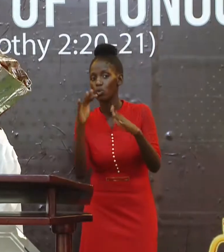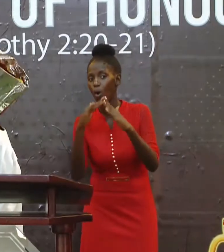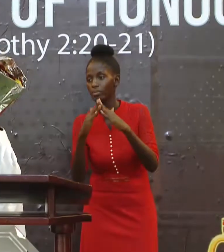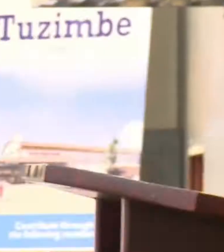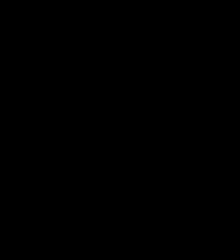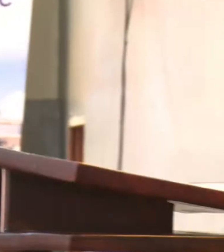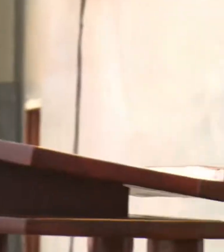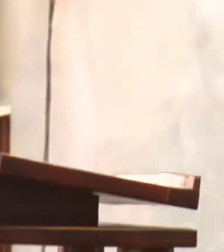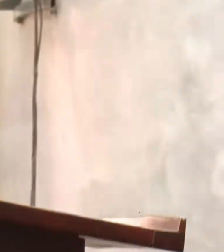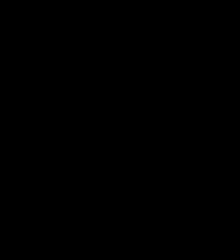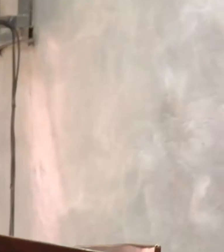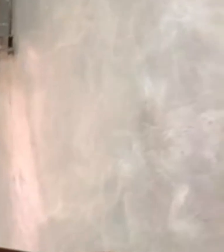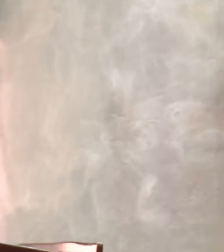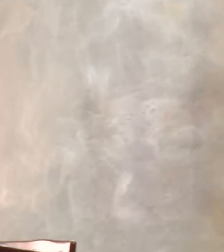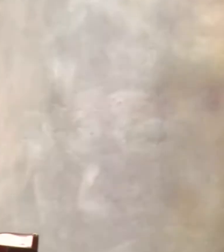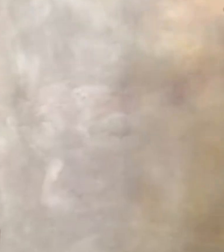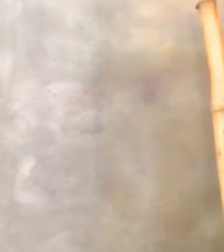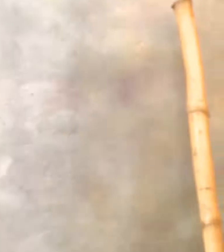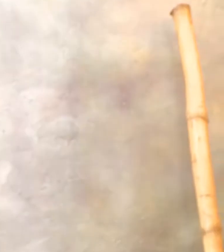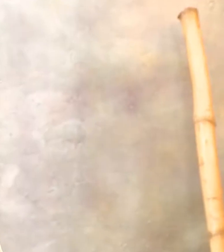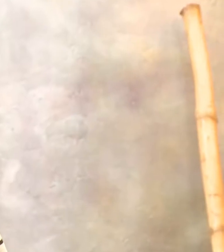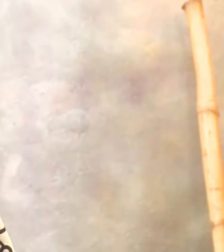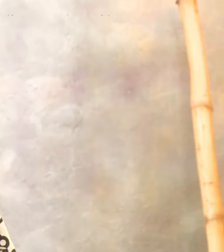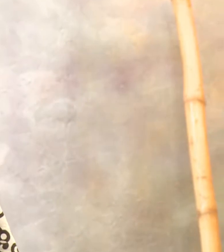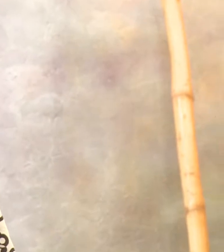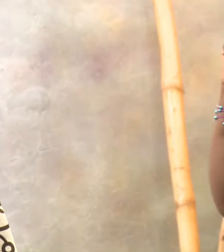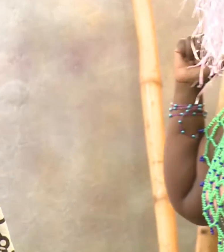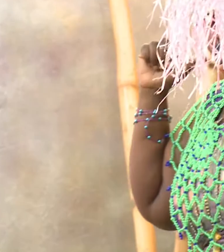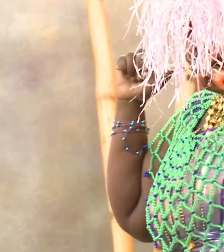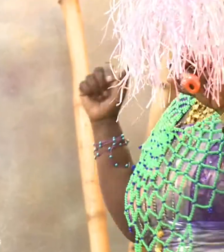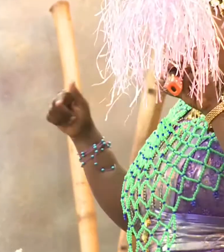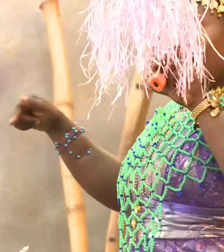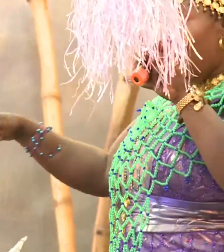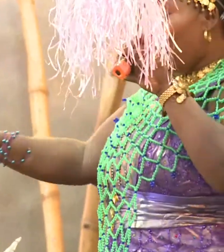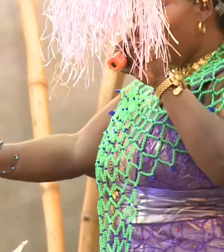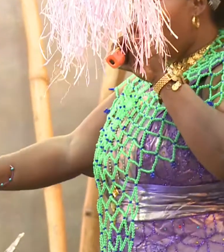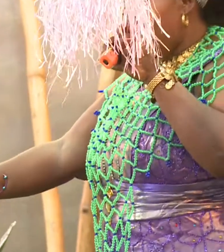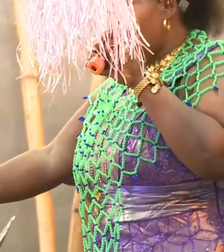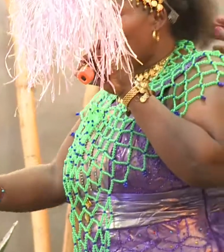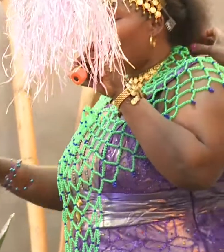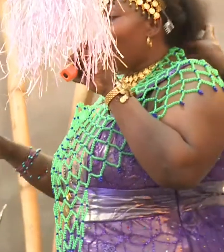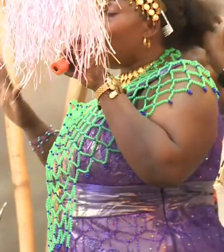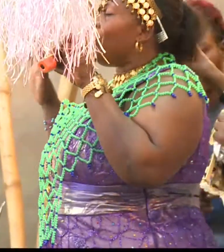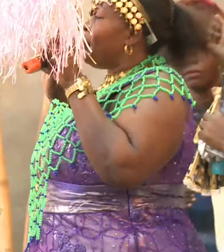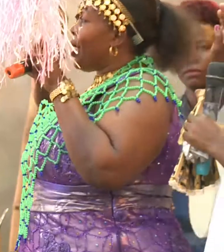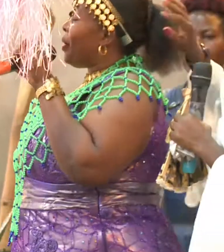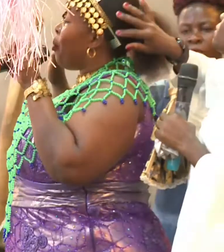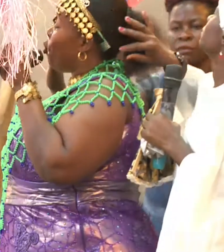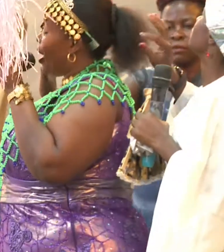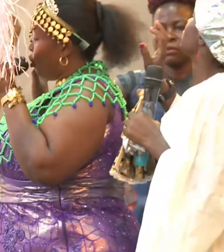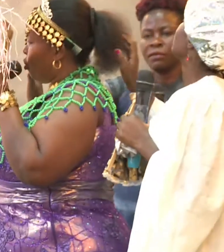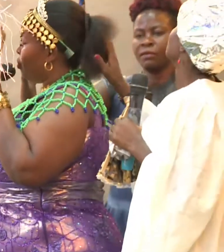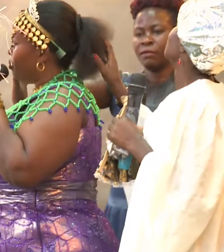Abakyala muli bibya bya muwendo. Temulina kubeera manju. Mulina kubeera maaso kubanga muli bibya